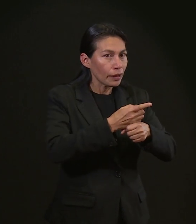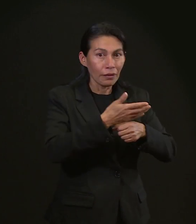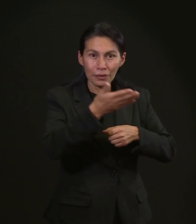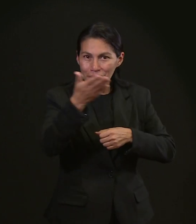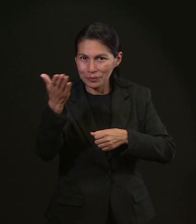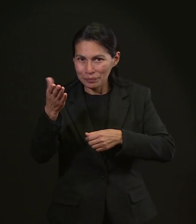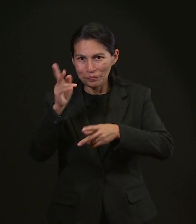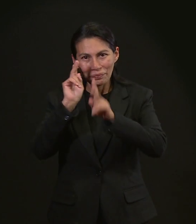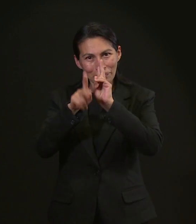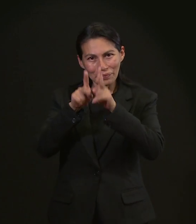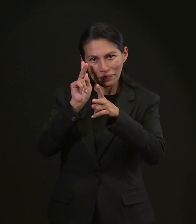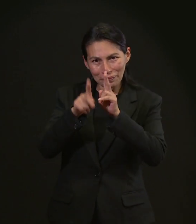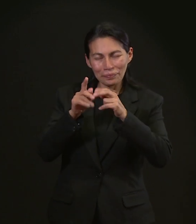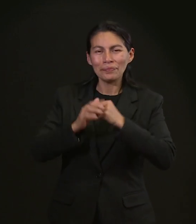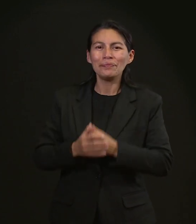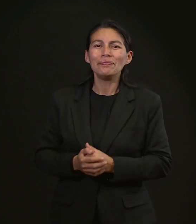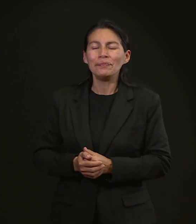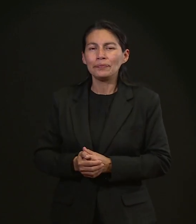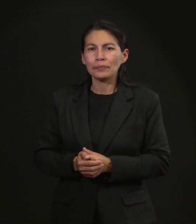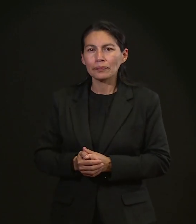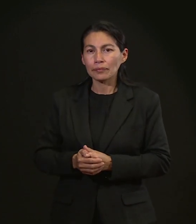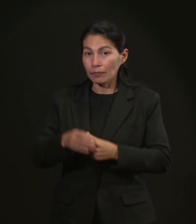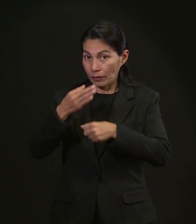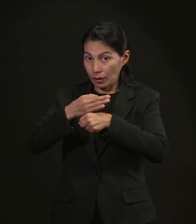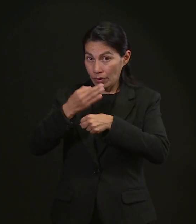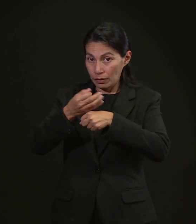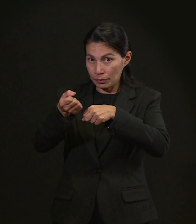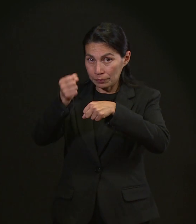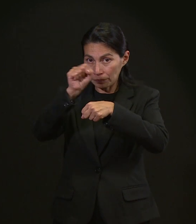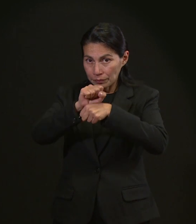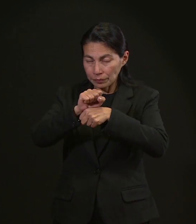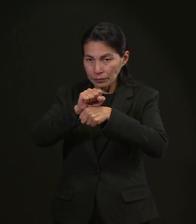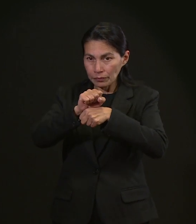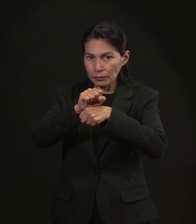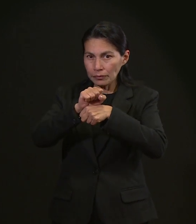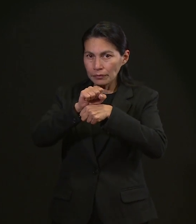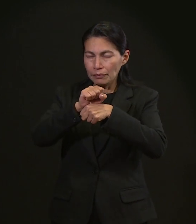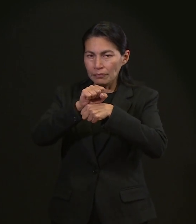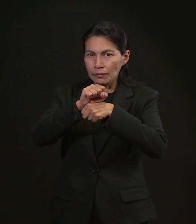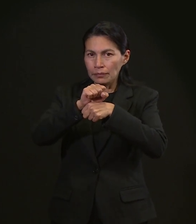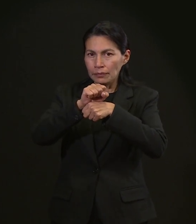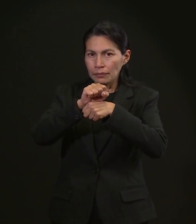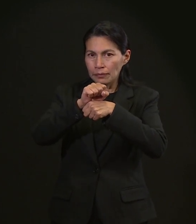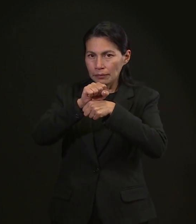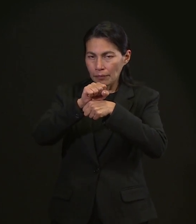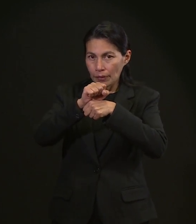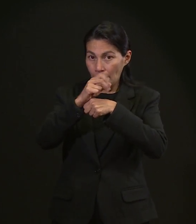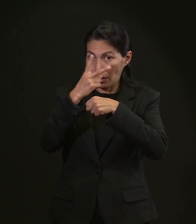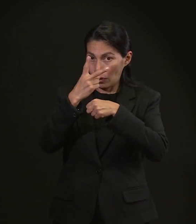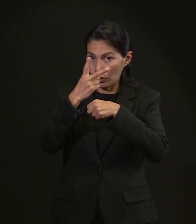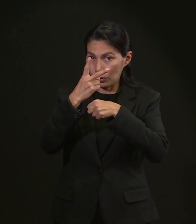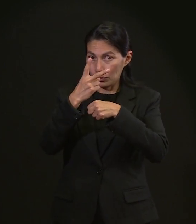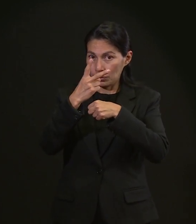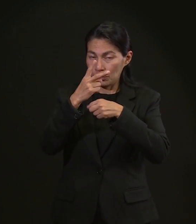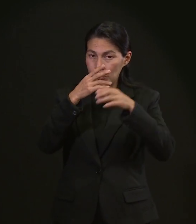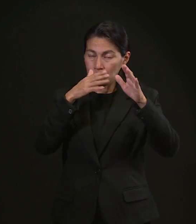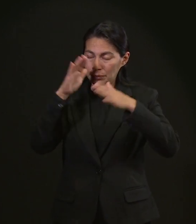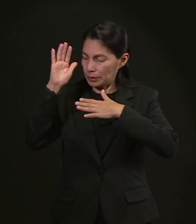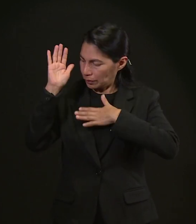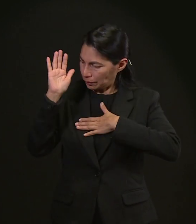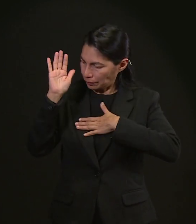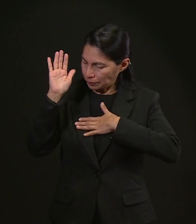de este foro para comunicarnos con todos ustedes esta semana les vamos a desafiar con dos